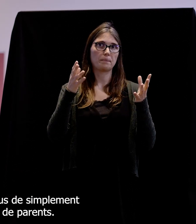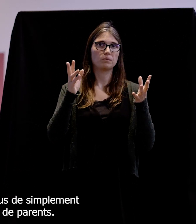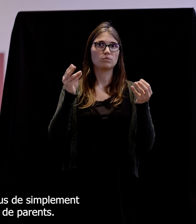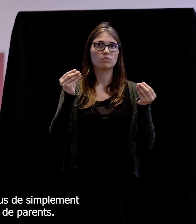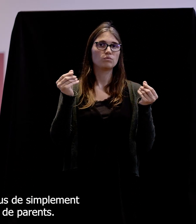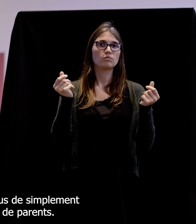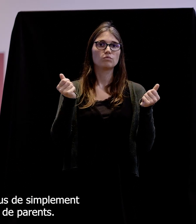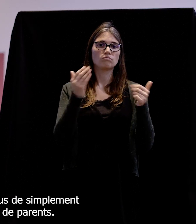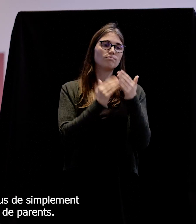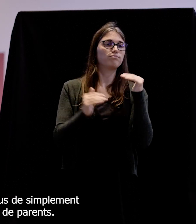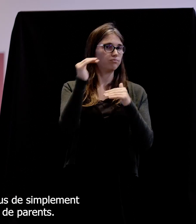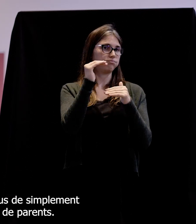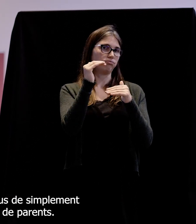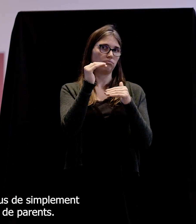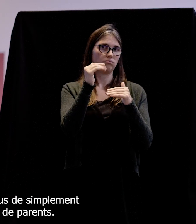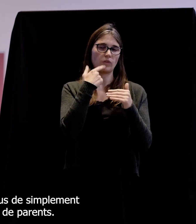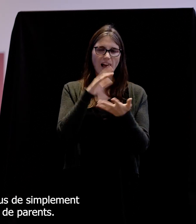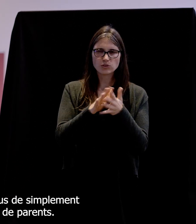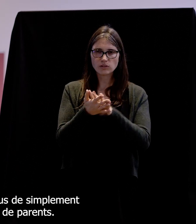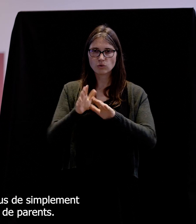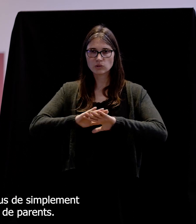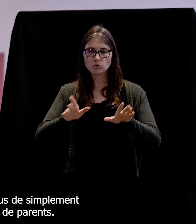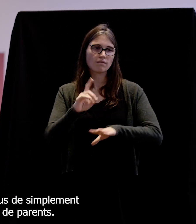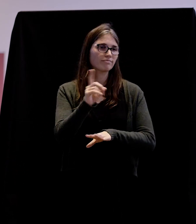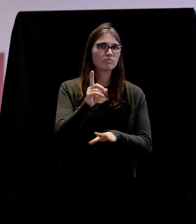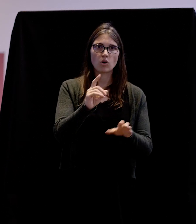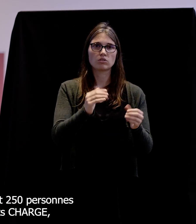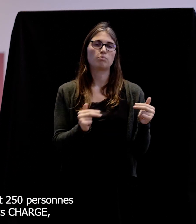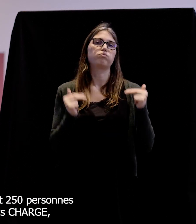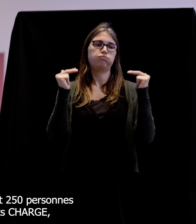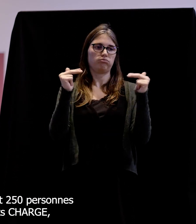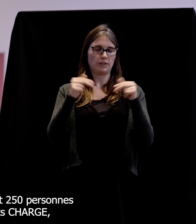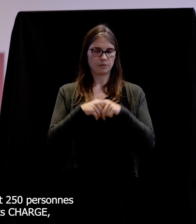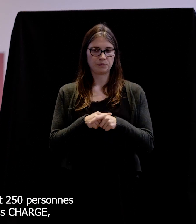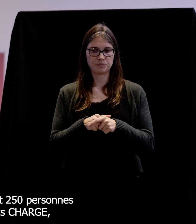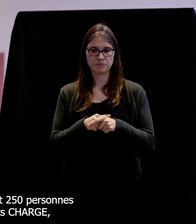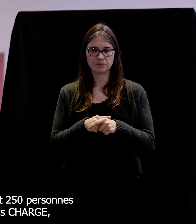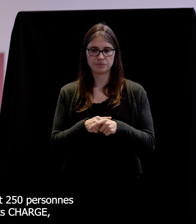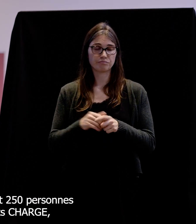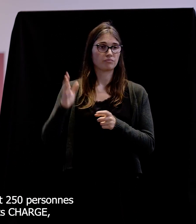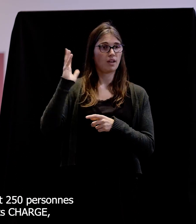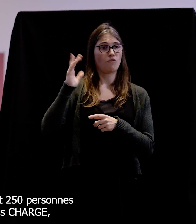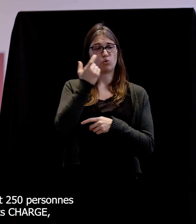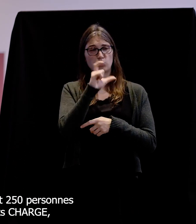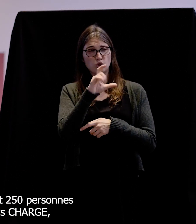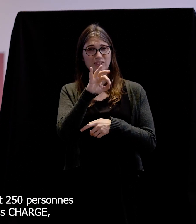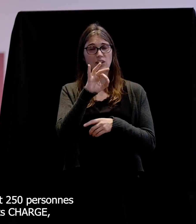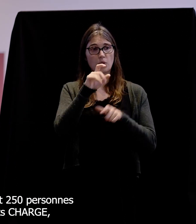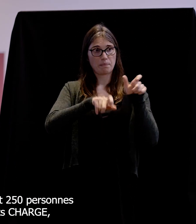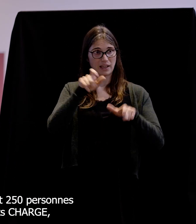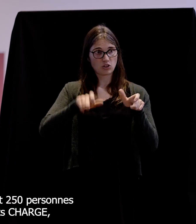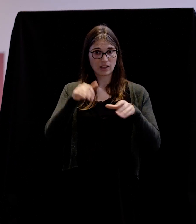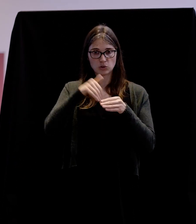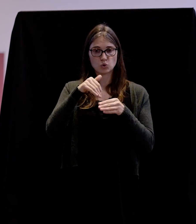c'est l'étape au-dessus de simplement une association de parents. À l'époque, il y avait 250 personnes, dont 50